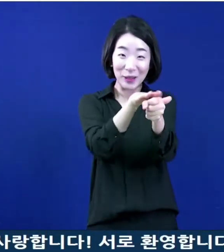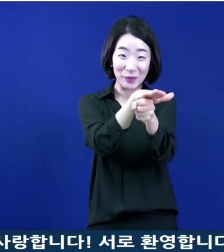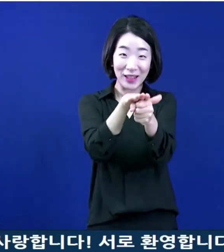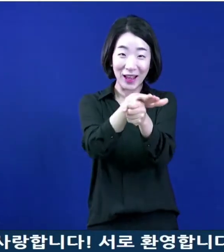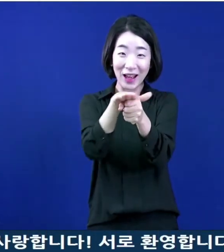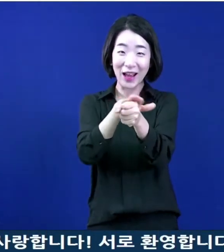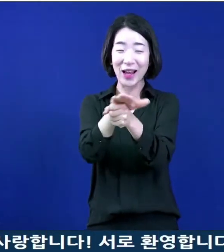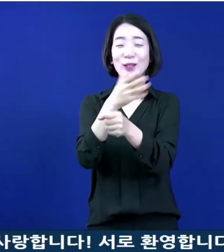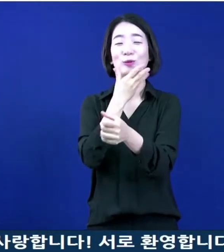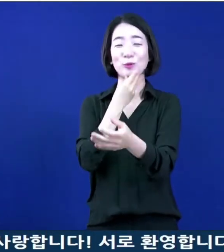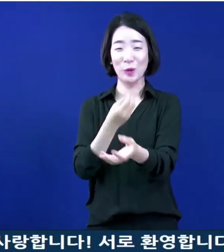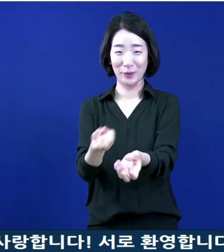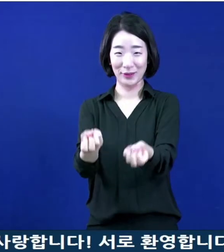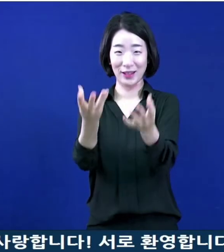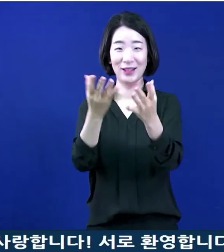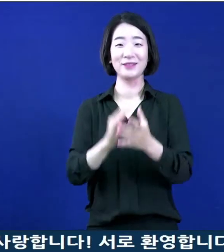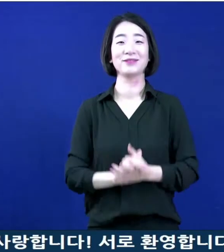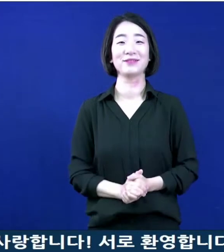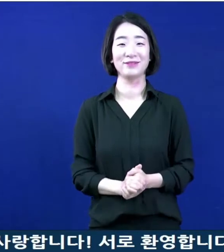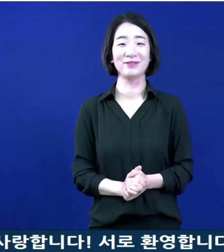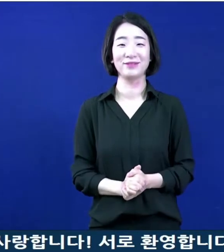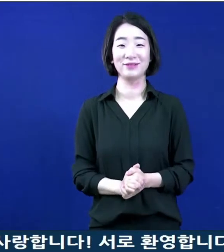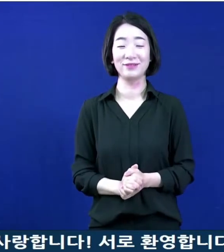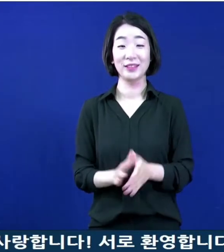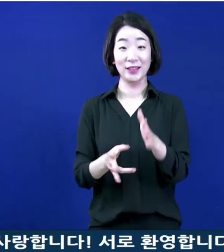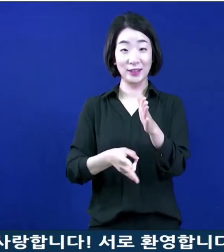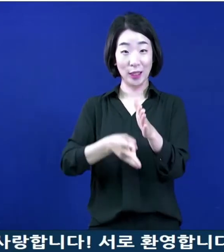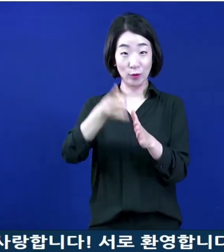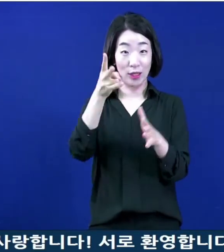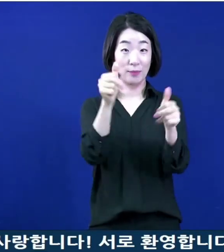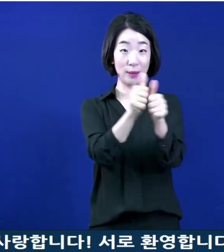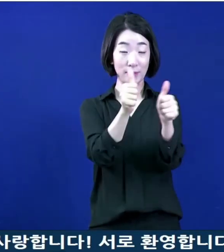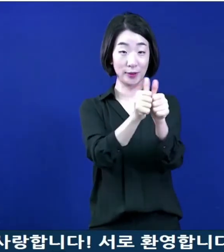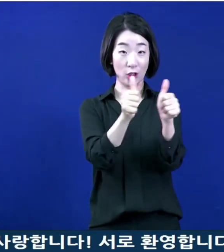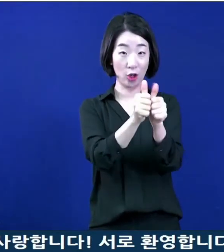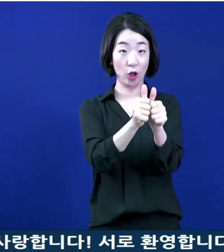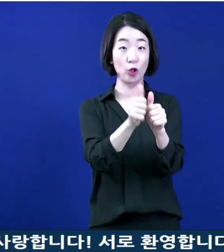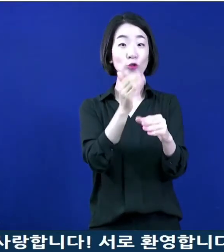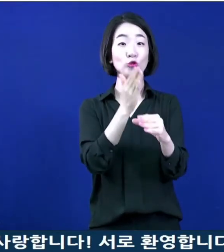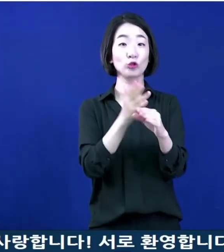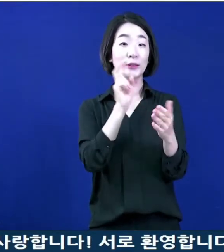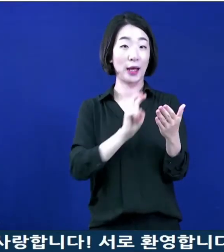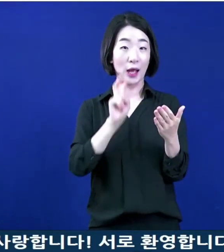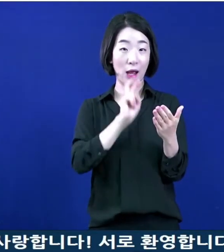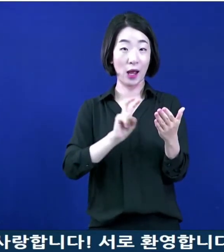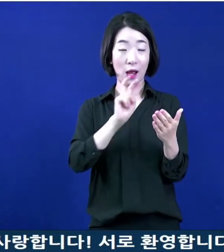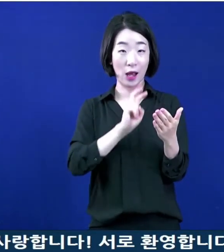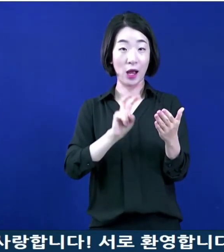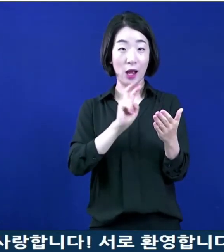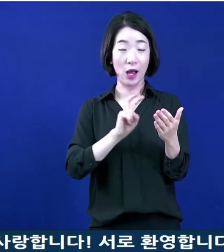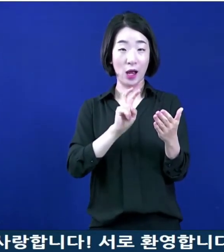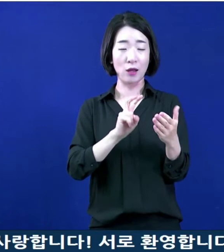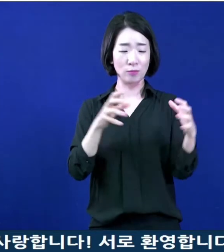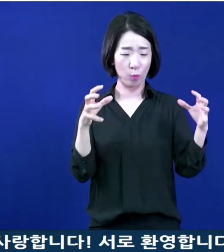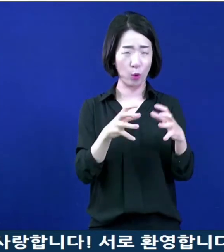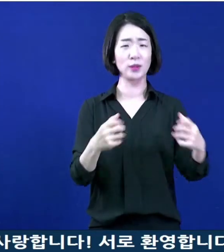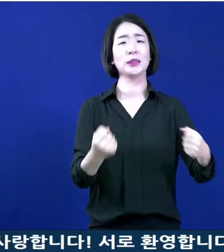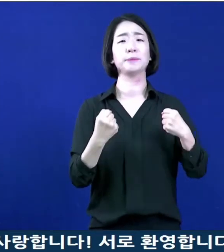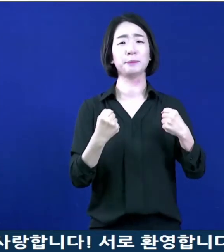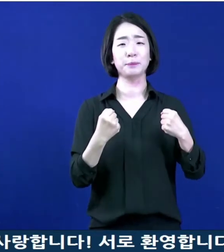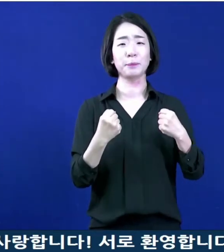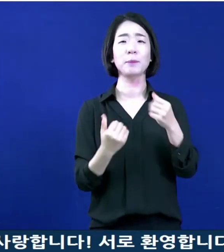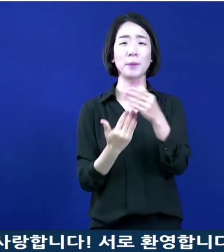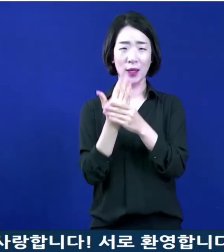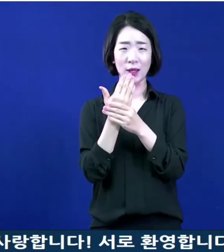환영합니다. 축복합니다. 예루살렘 남성 중창단 모이니까 힘이 있는 것